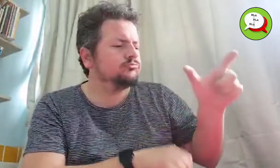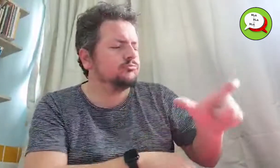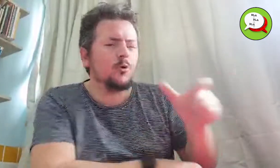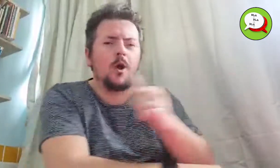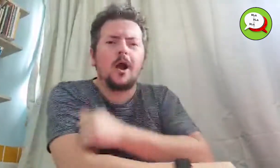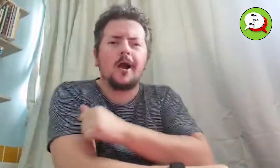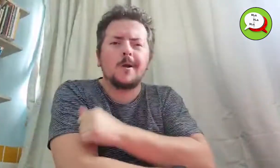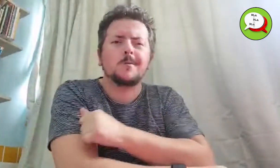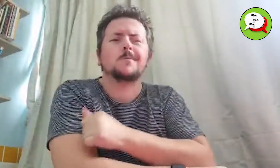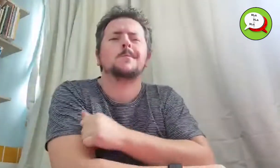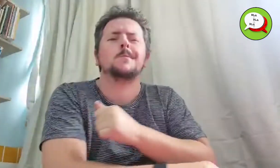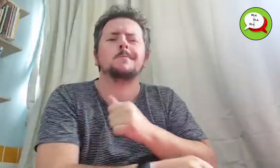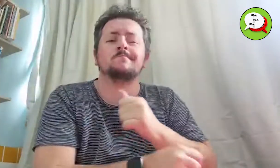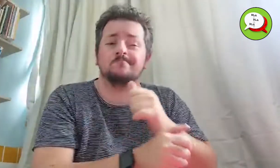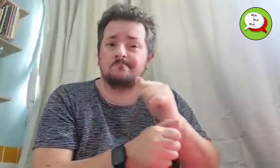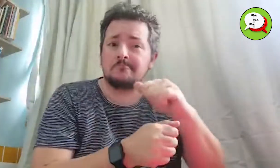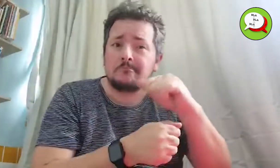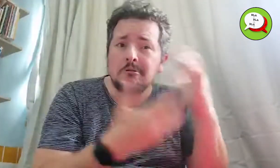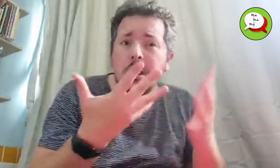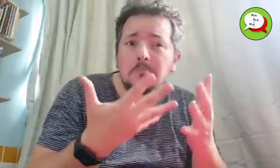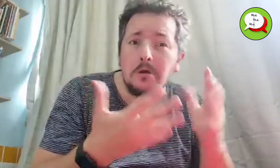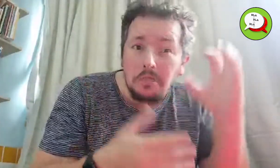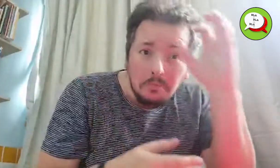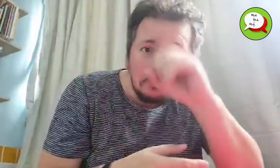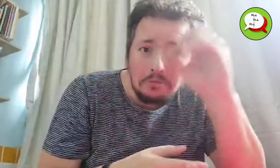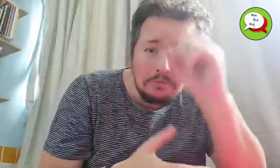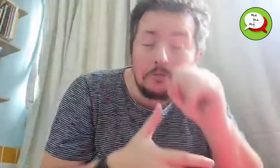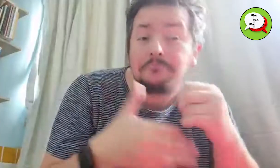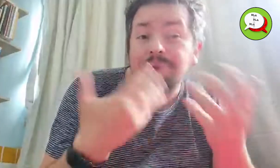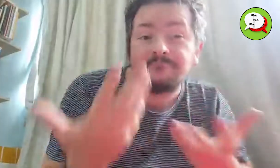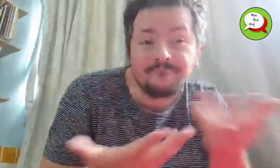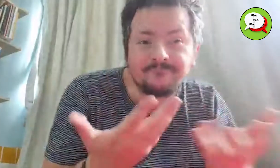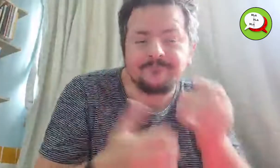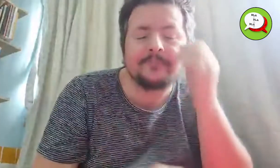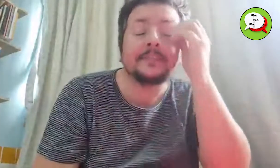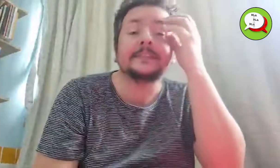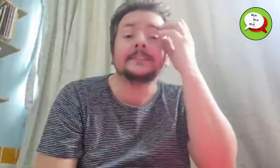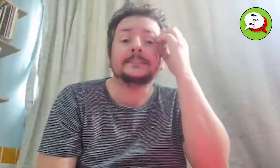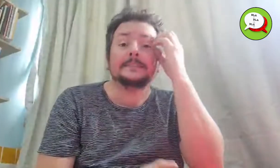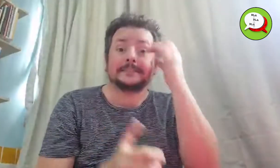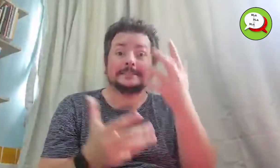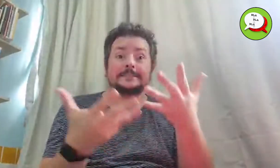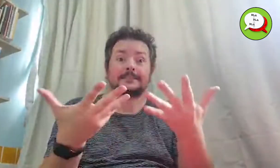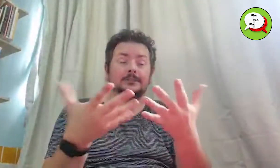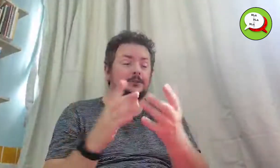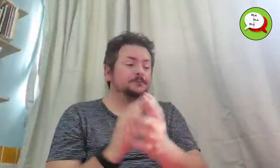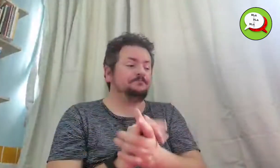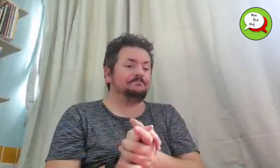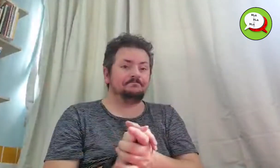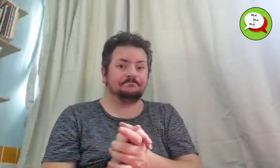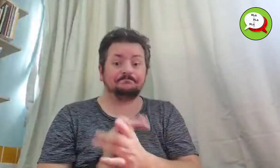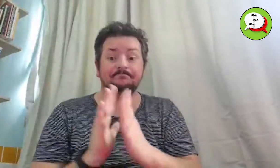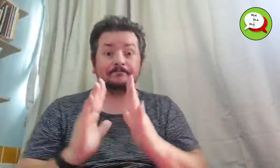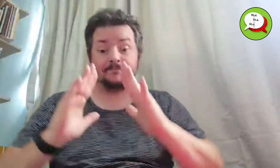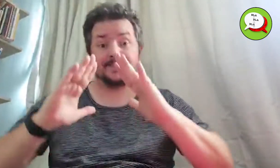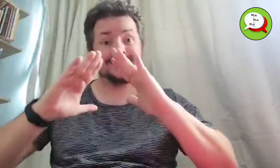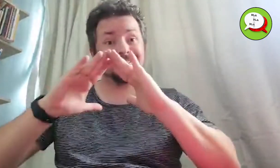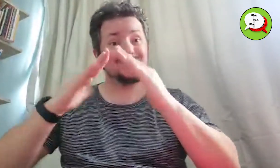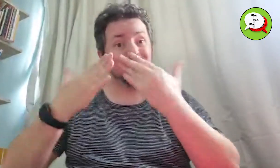alunos que estão aprendendo Libras. Bem, então, na escola,